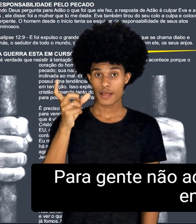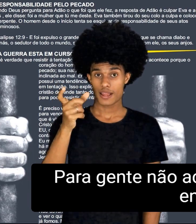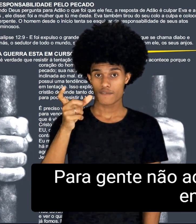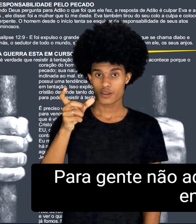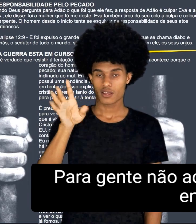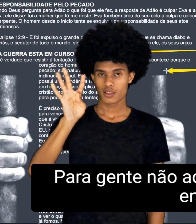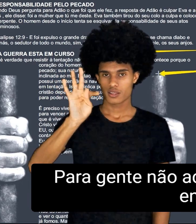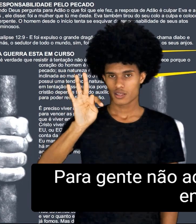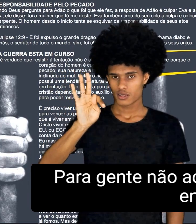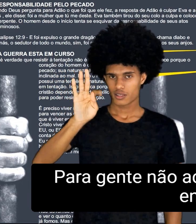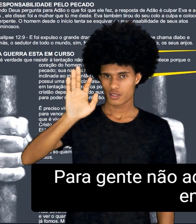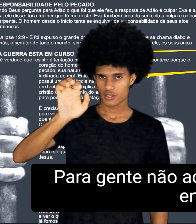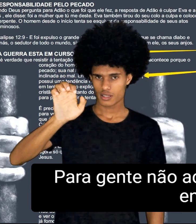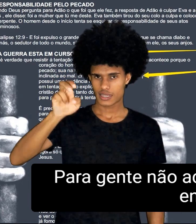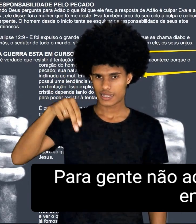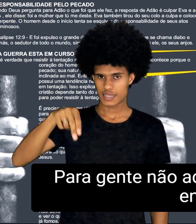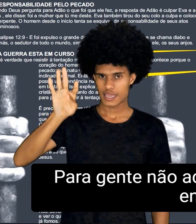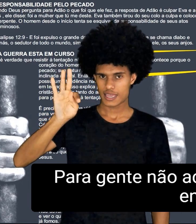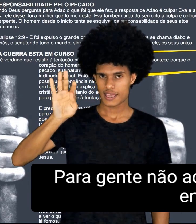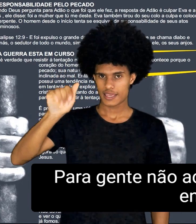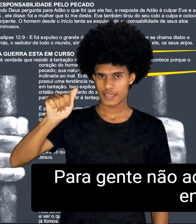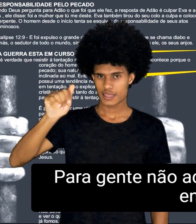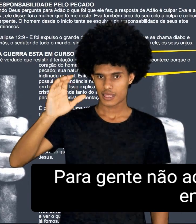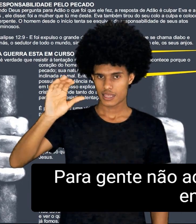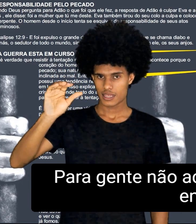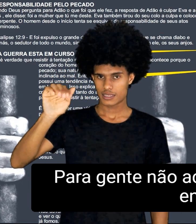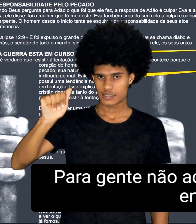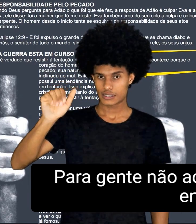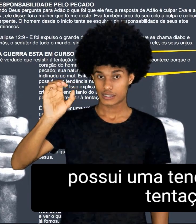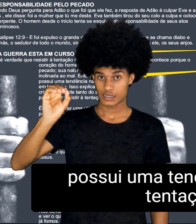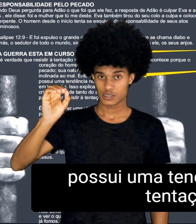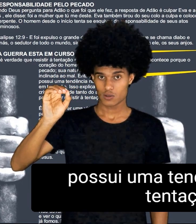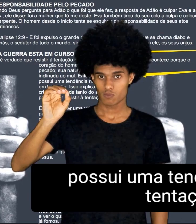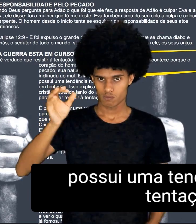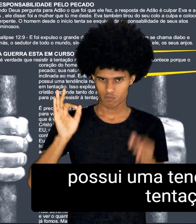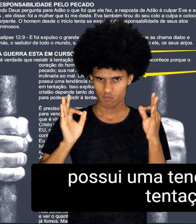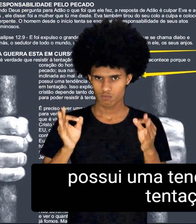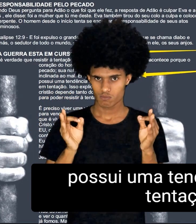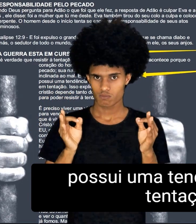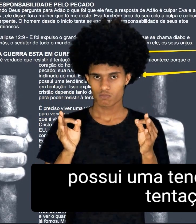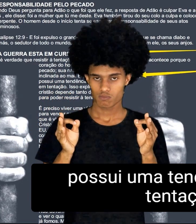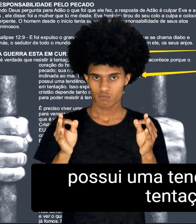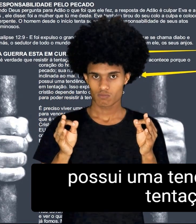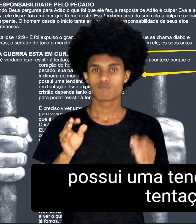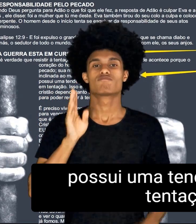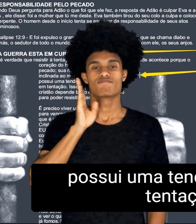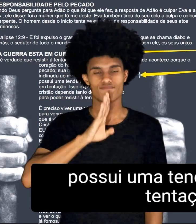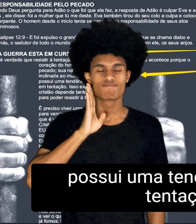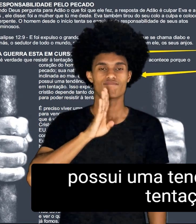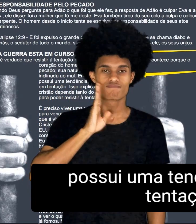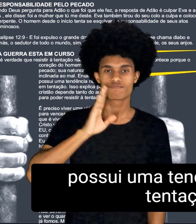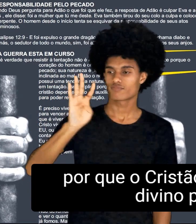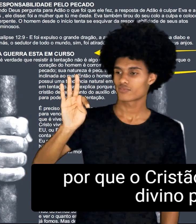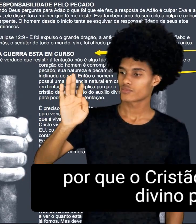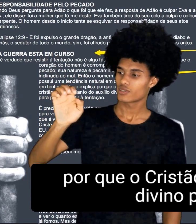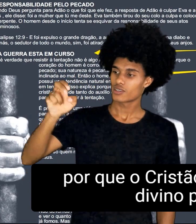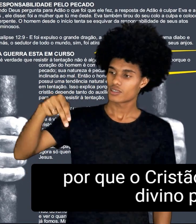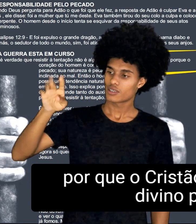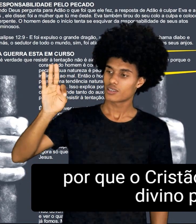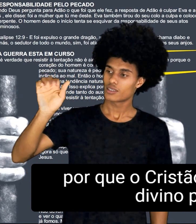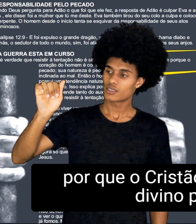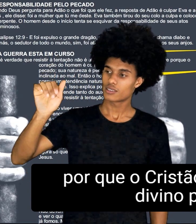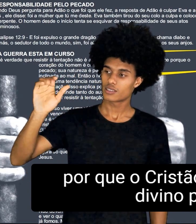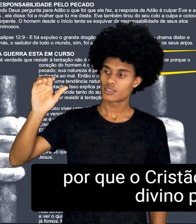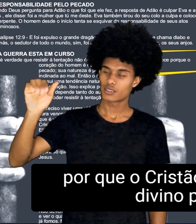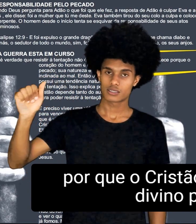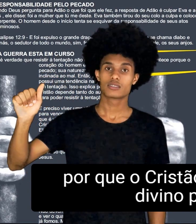para a gente não acabar caindo nas tentações. Então o homem possui uma tendência natural em cair em tentações, isso explica porque o cristão depende